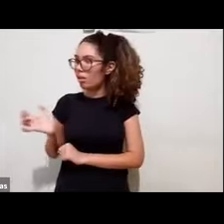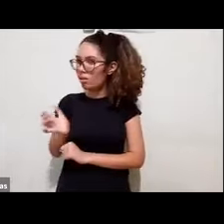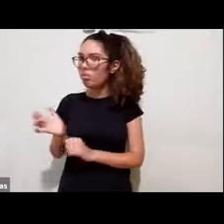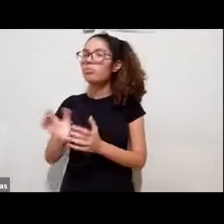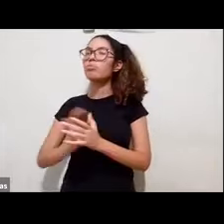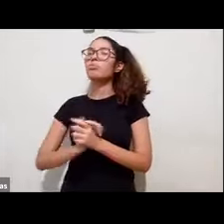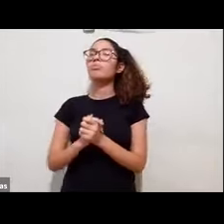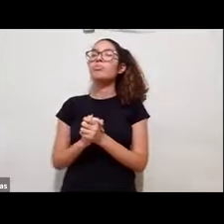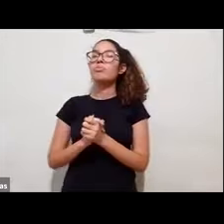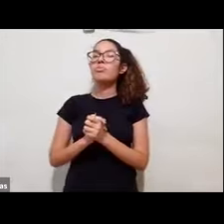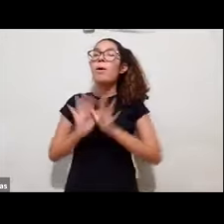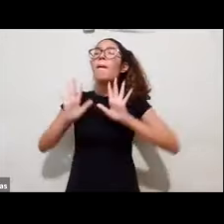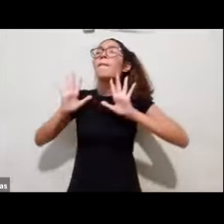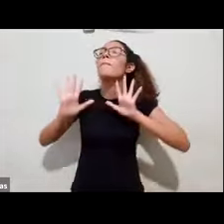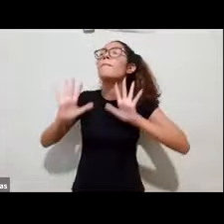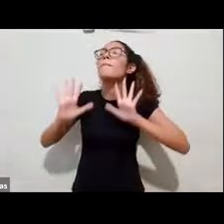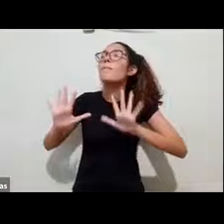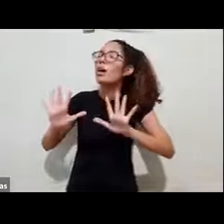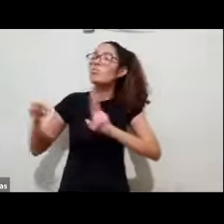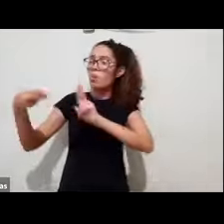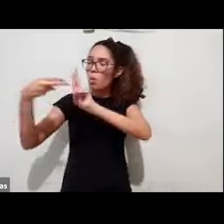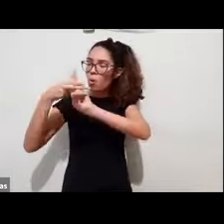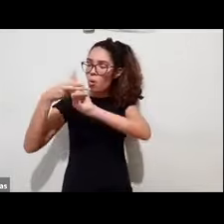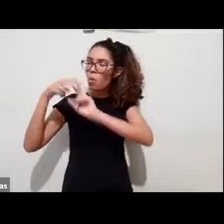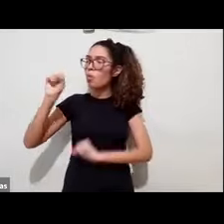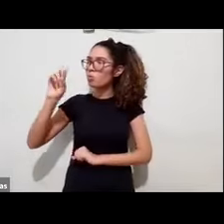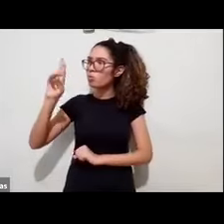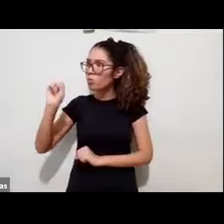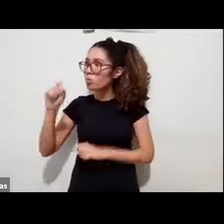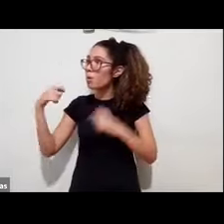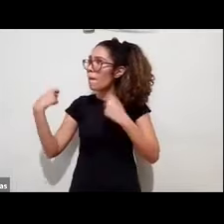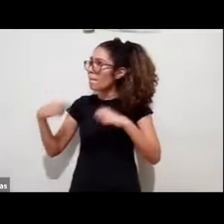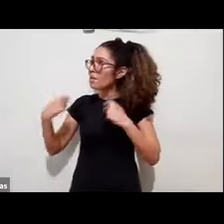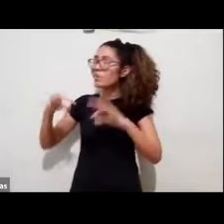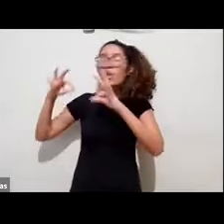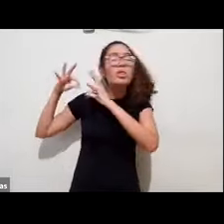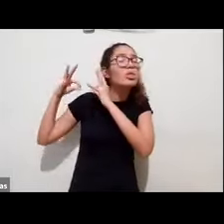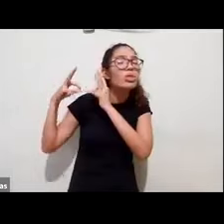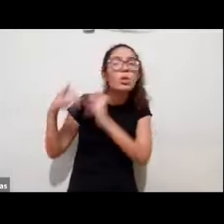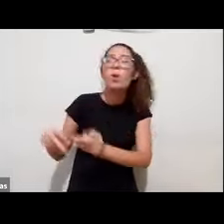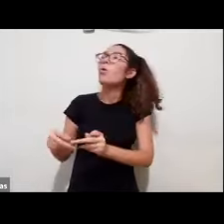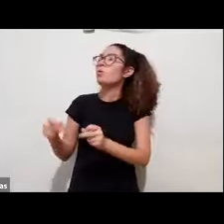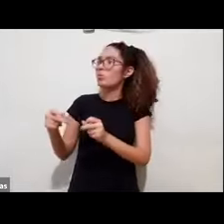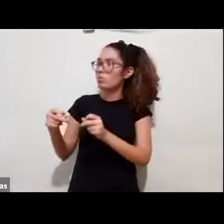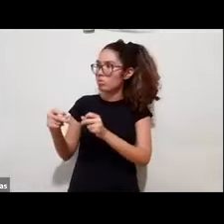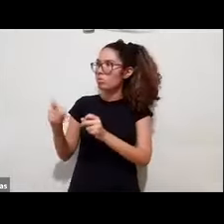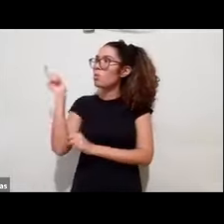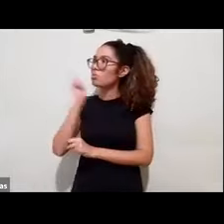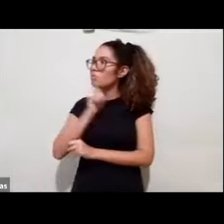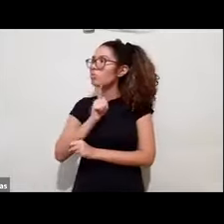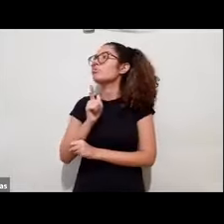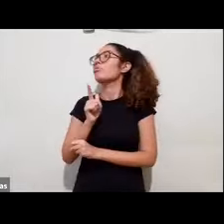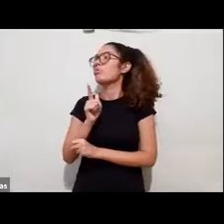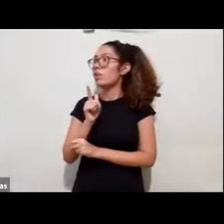SUS também é para as pessoas, é universal, é para todos, mas a necessidade daquelas pessoas que mais precisam, ela